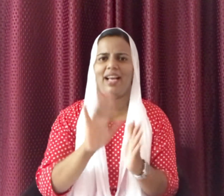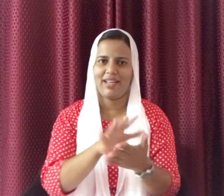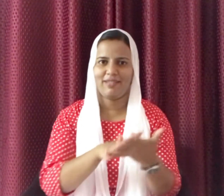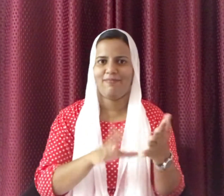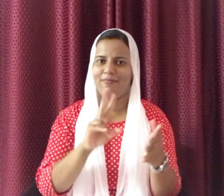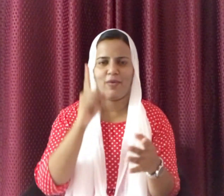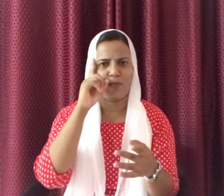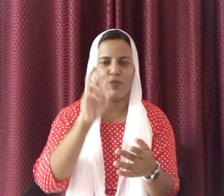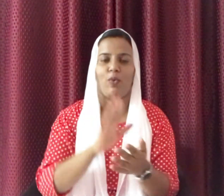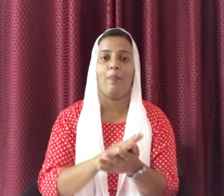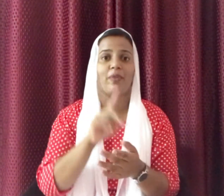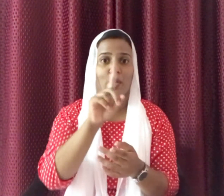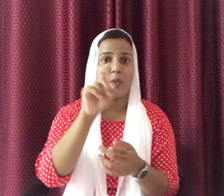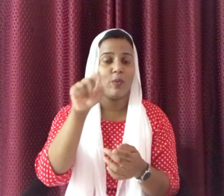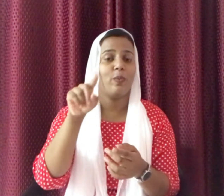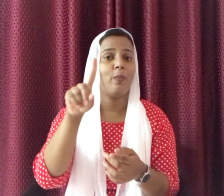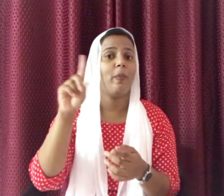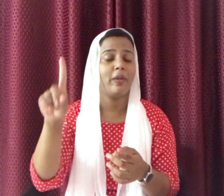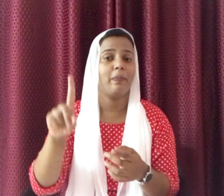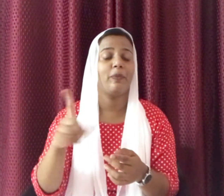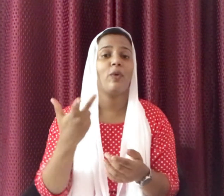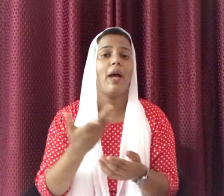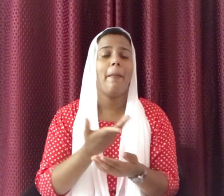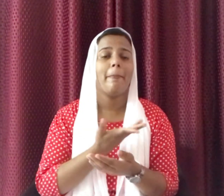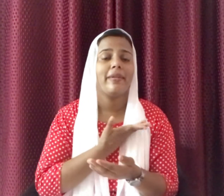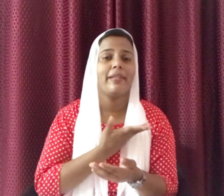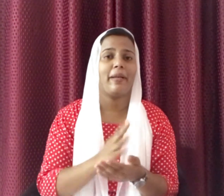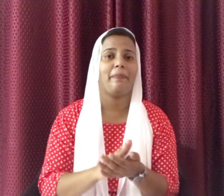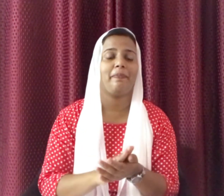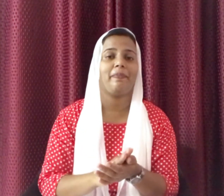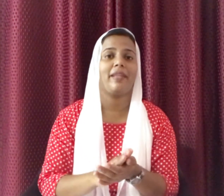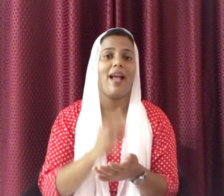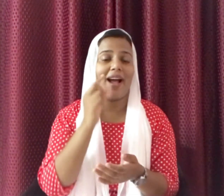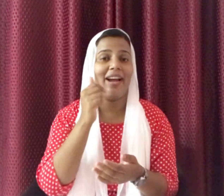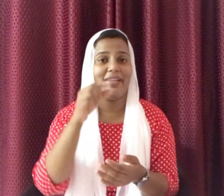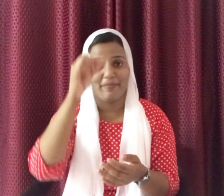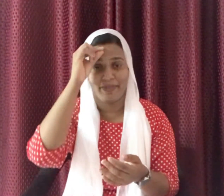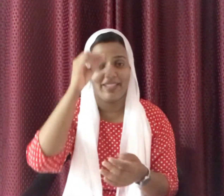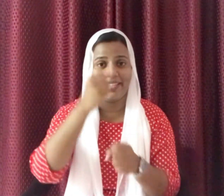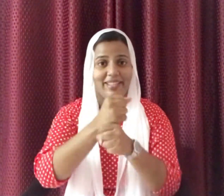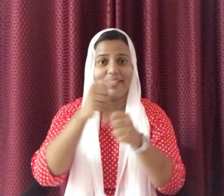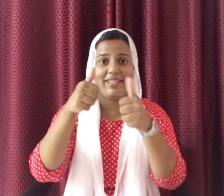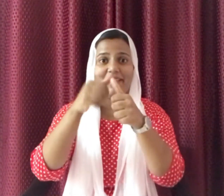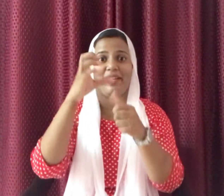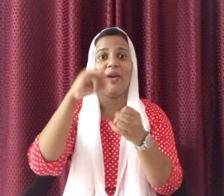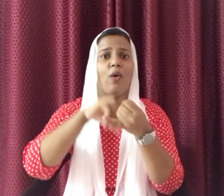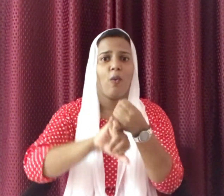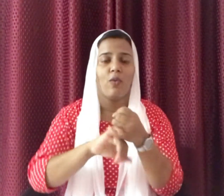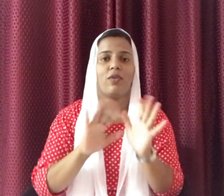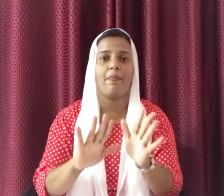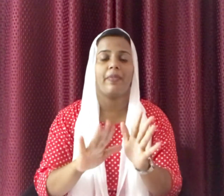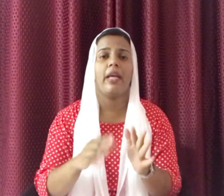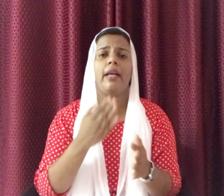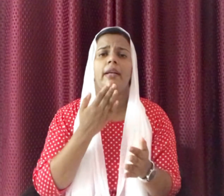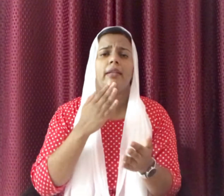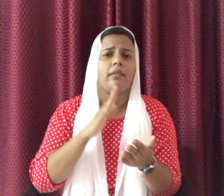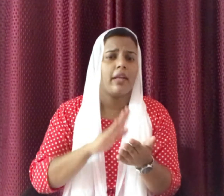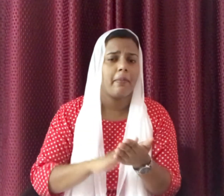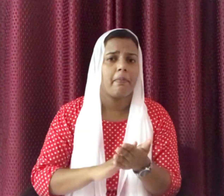കഴിയുന്നത്. എന്നിട്ട് 11-ാമത്തെ വാക്യത്തിൽ പറയുക, പ്രിയനെ അല്ലെങ്കിൽ ഗായോസെ എന്ന് വിളിച്ചിട്ട് പറയുക, നന്മയല്ലാതെ തിന്മ അനുകരിക്കരുത്. ഇന്ന് പ്രഭാതത്തിൽ